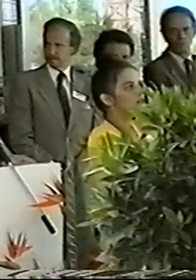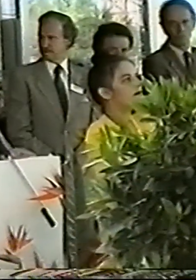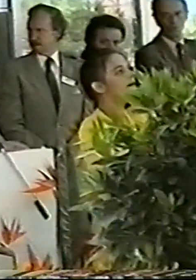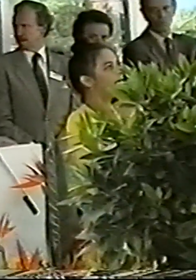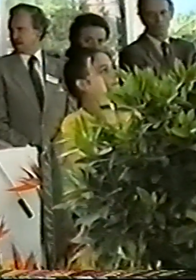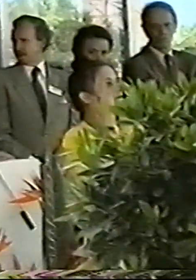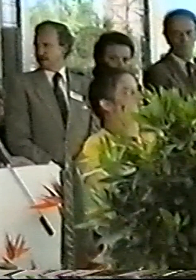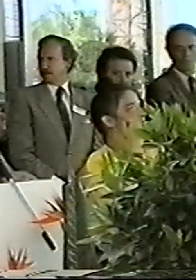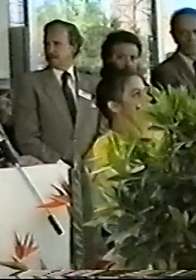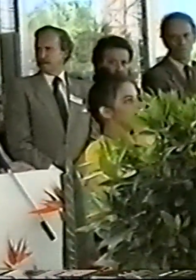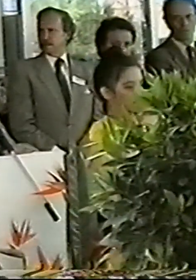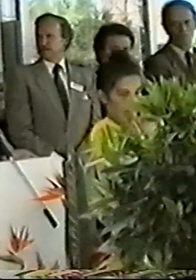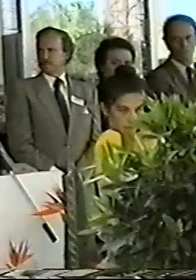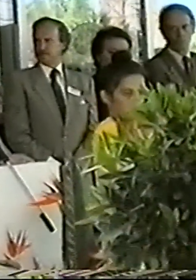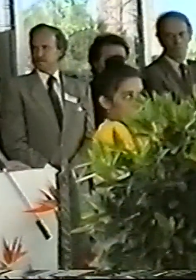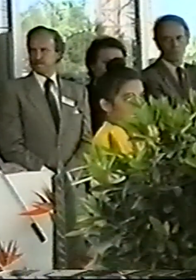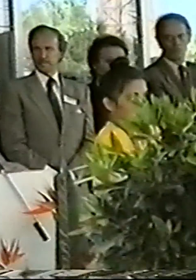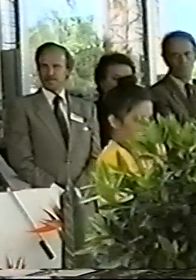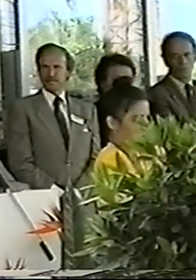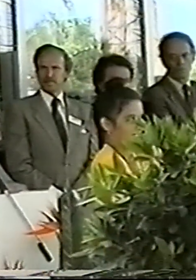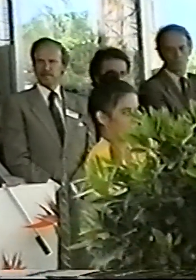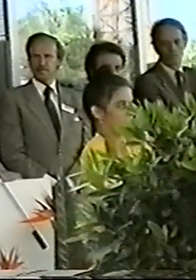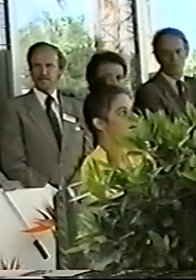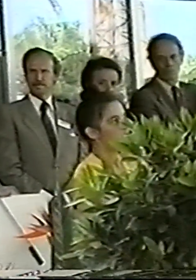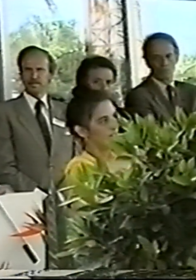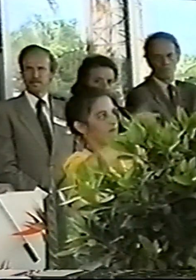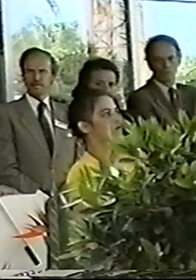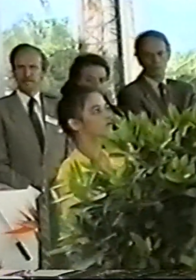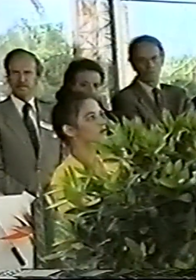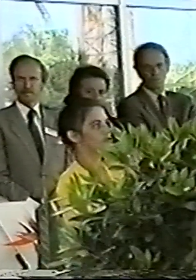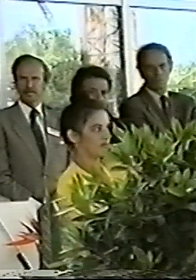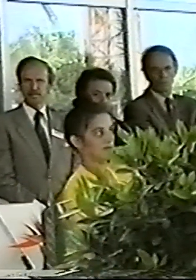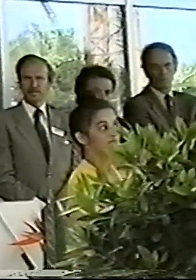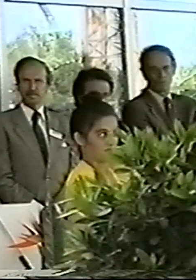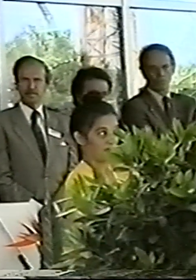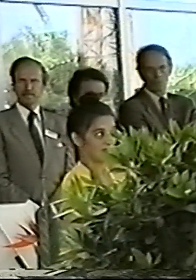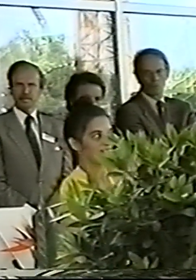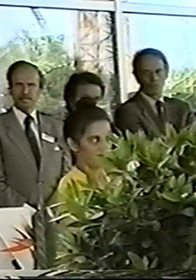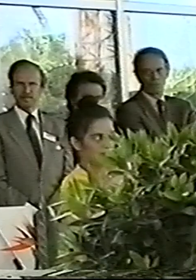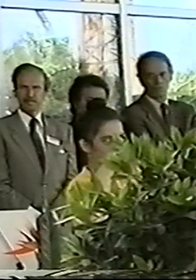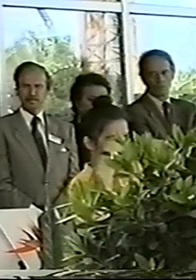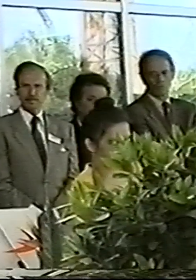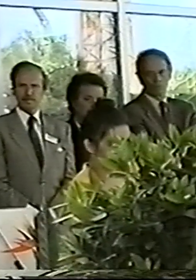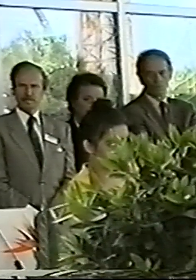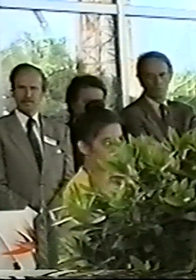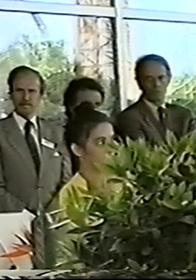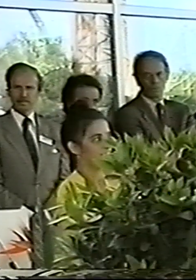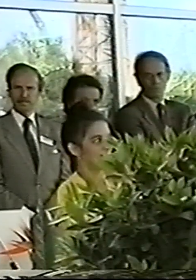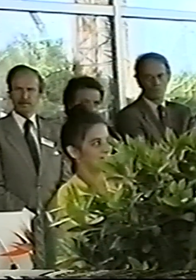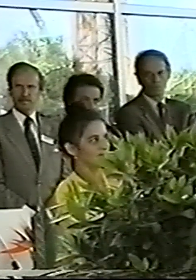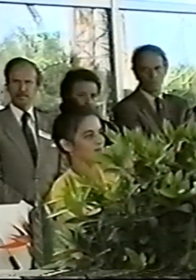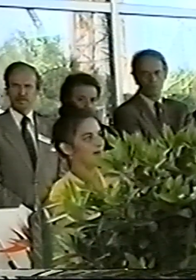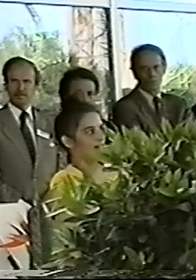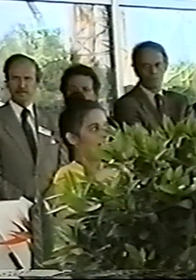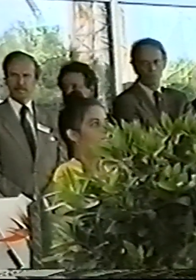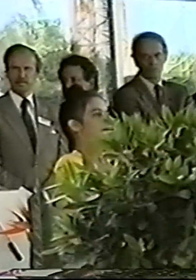particulièrement soulignée. Un autre élément qui vous fera sourire, mesdames et messieurs, c'est la vocation régionale de ce